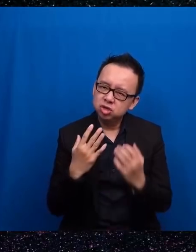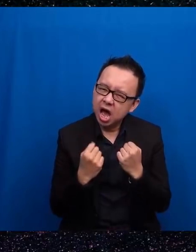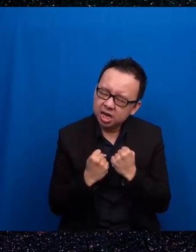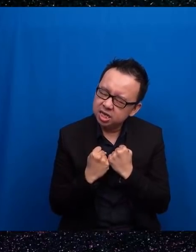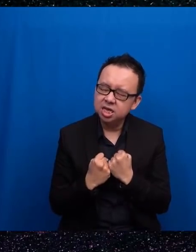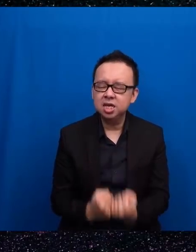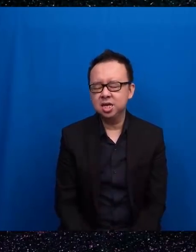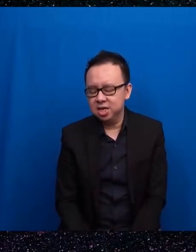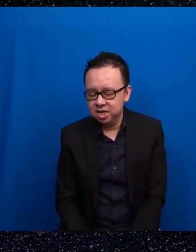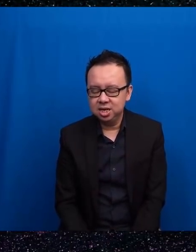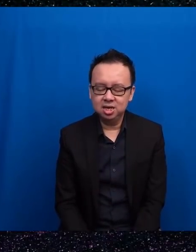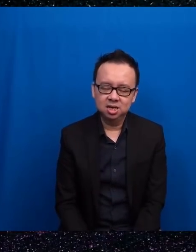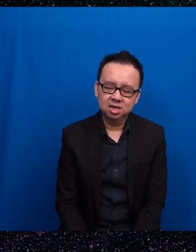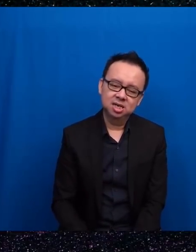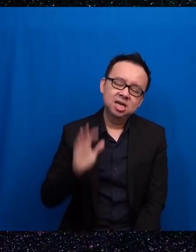ku